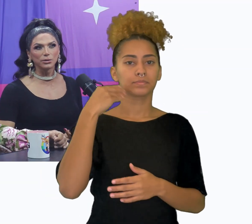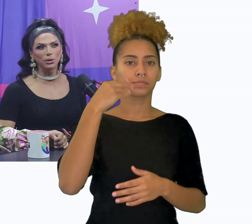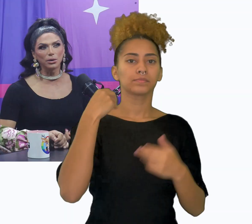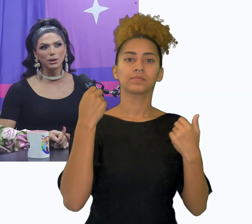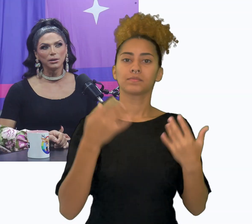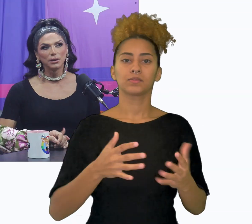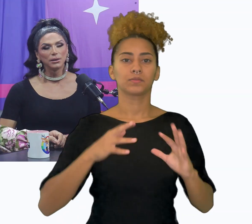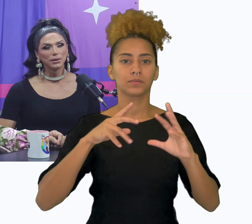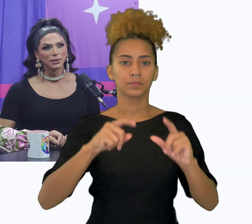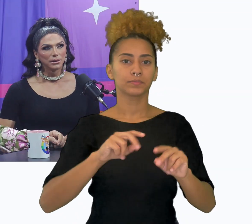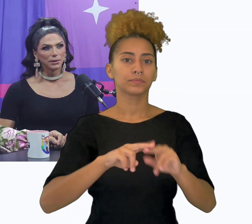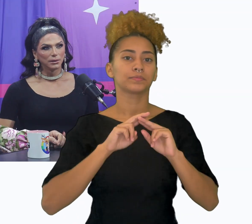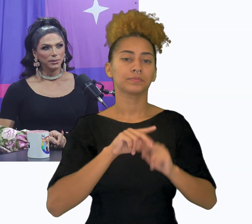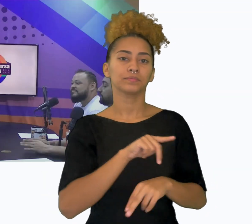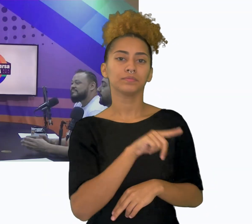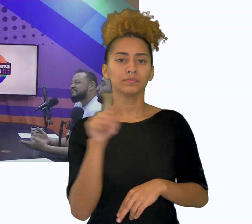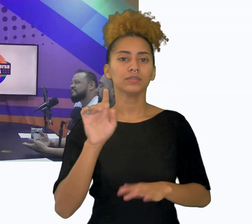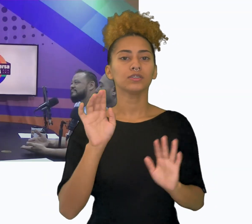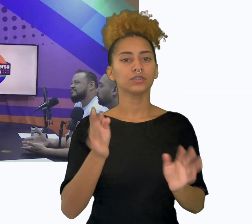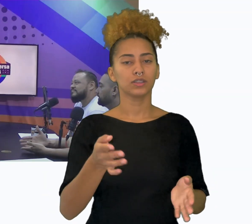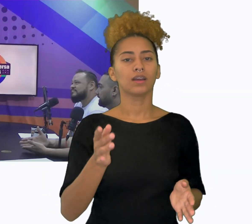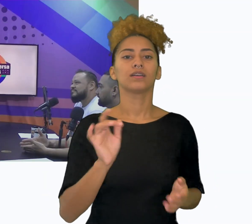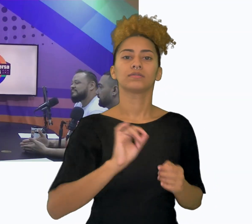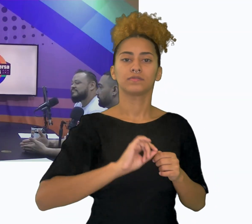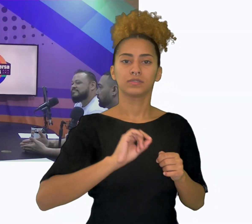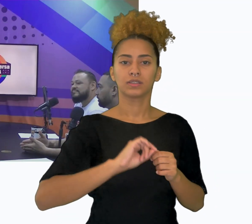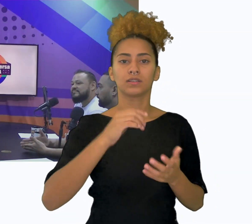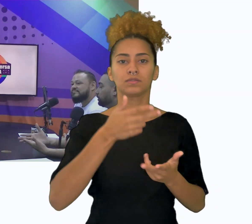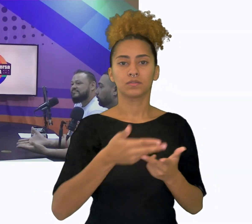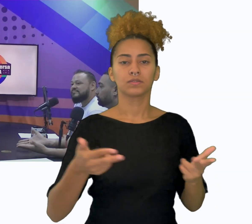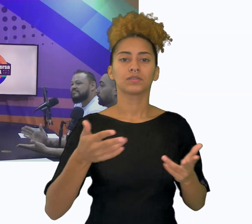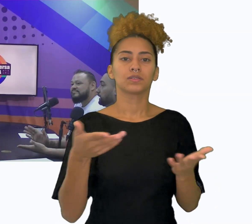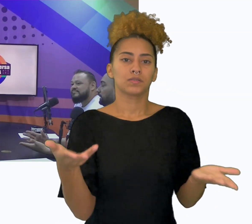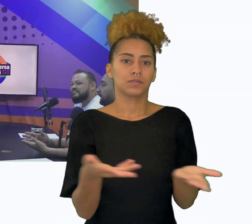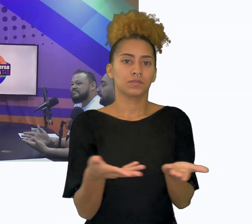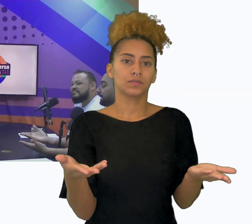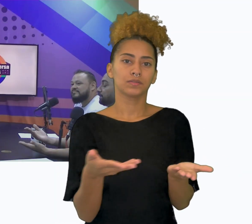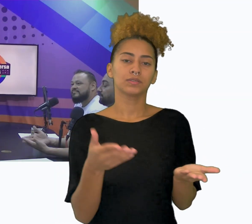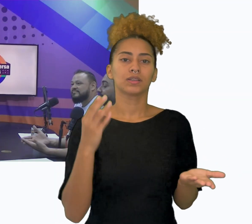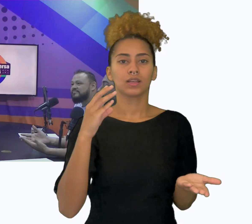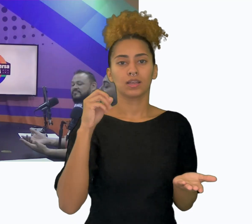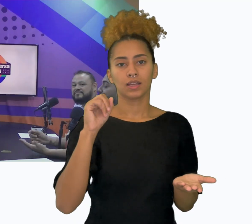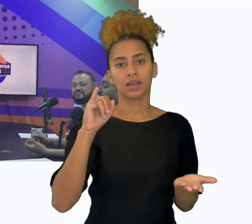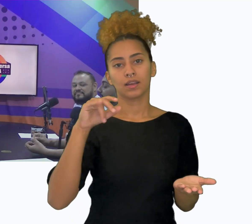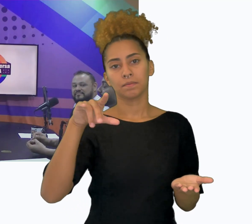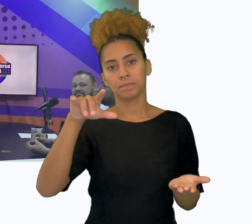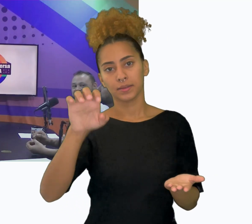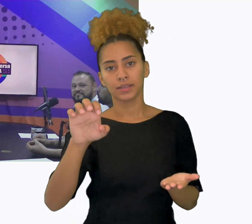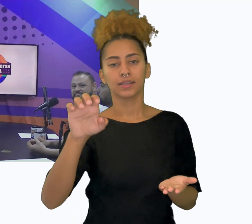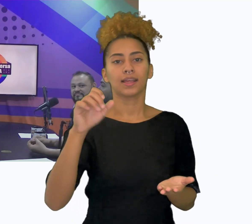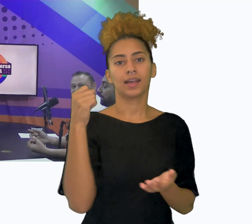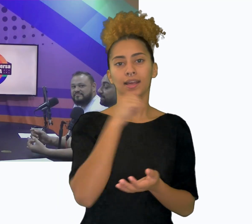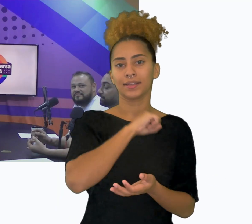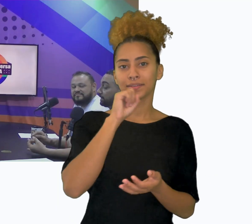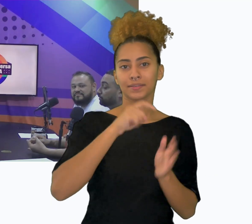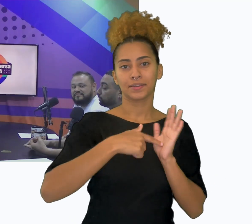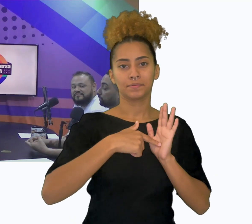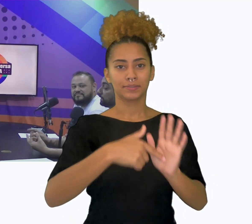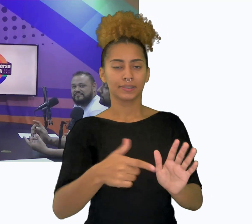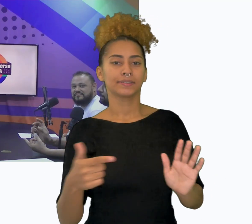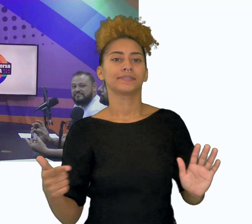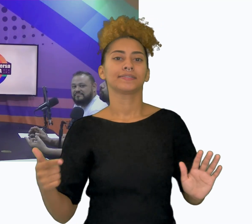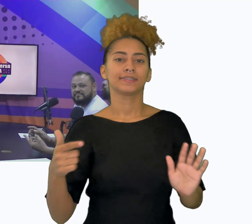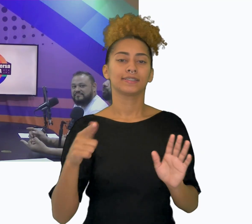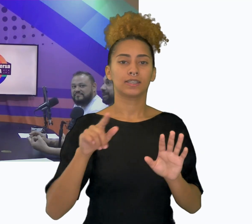dessa geração toda. E tipo assim, e vocês fizeram muita coisa nessa trajetória e hoje a Camille a gente vê que é cantora,